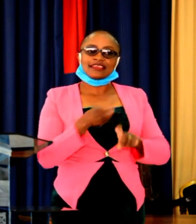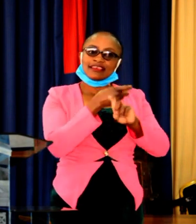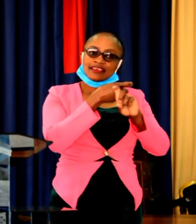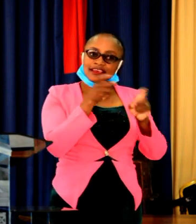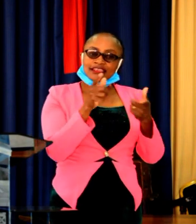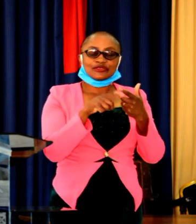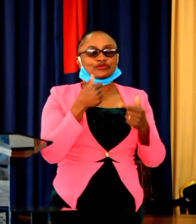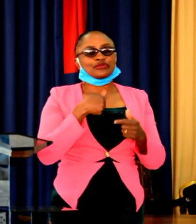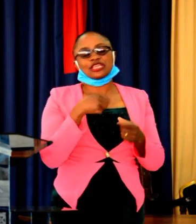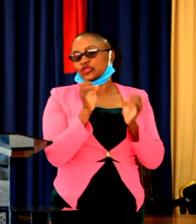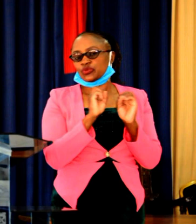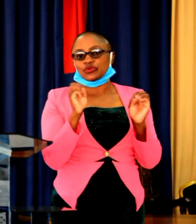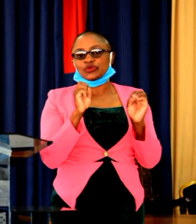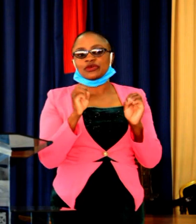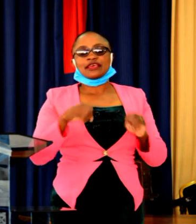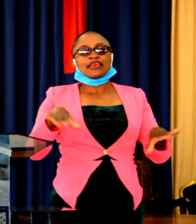is impossible with man?